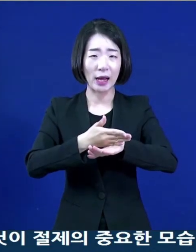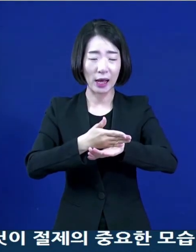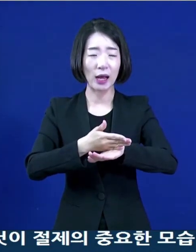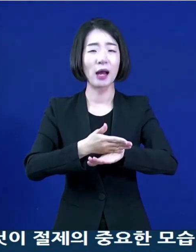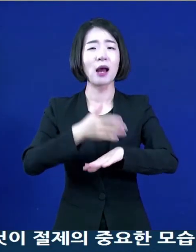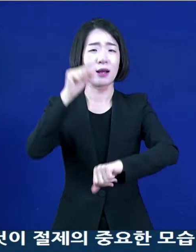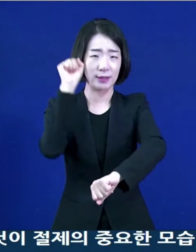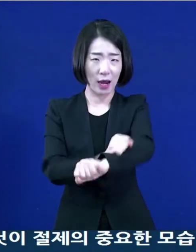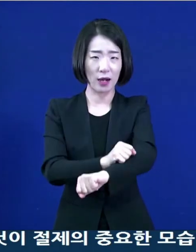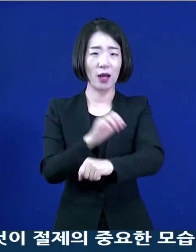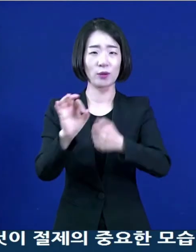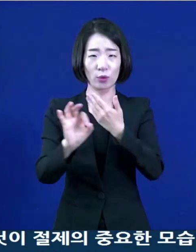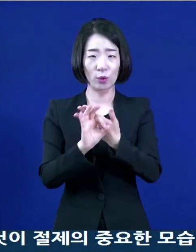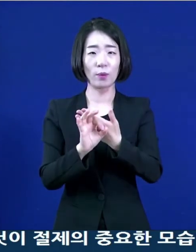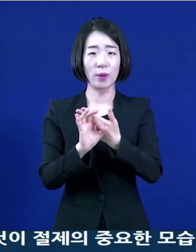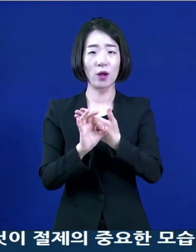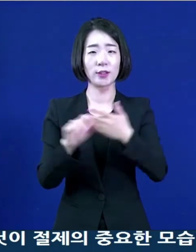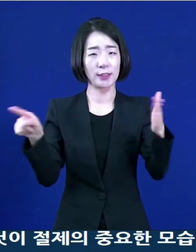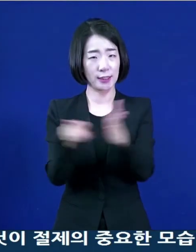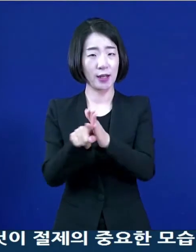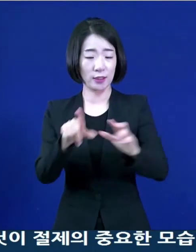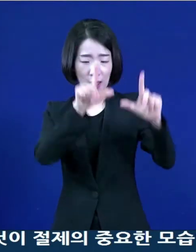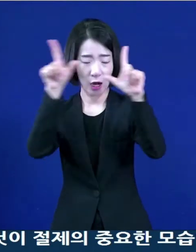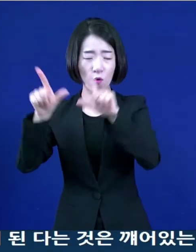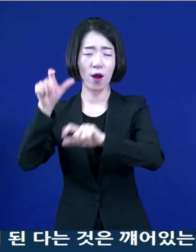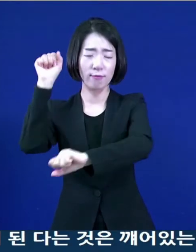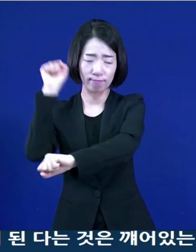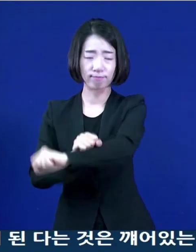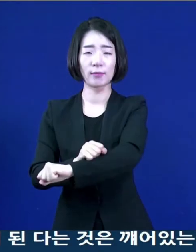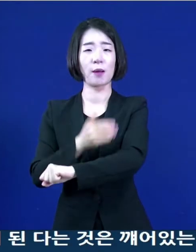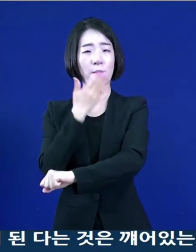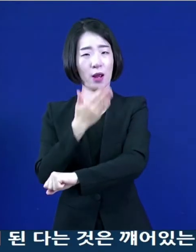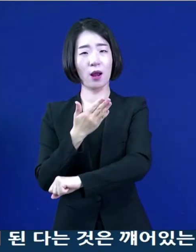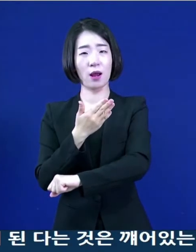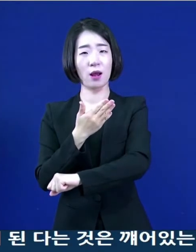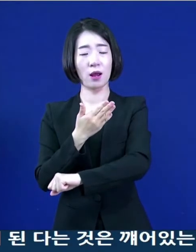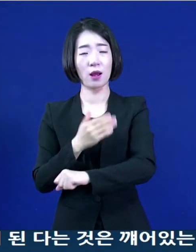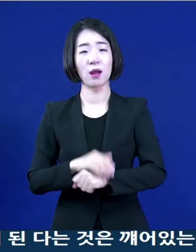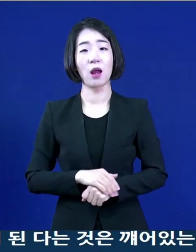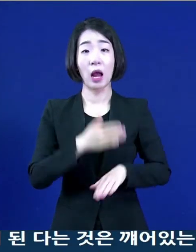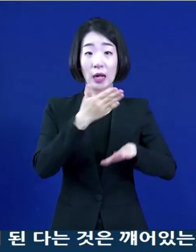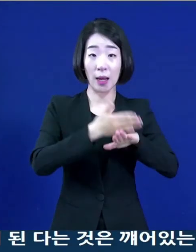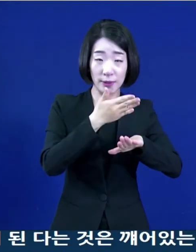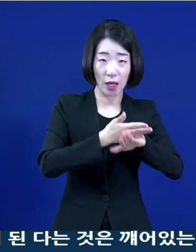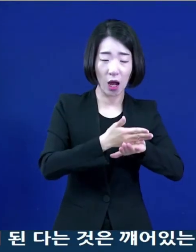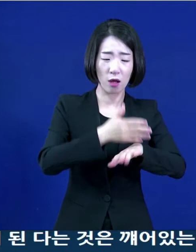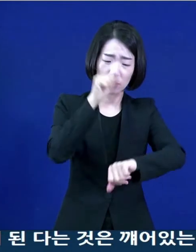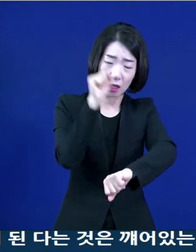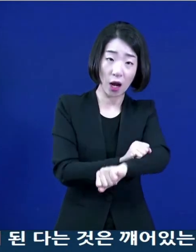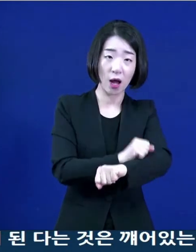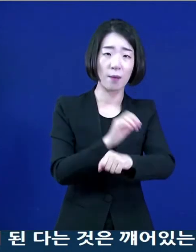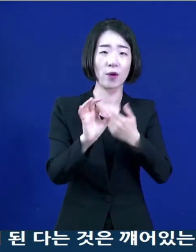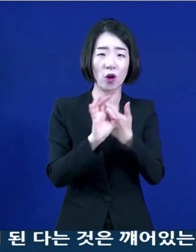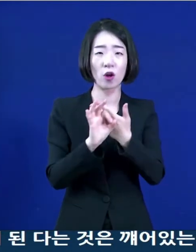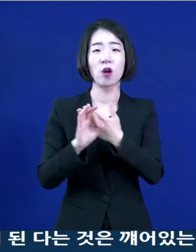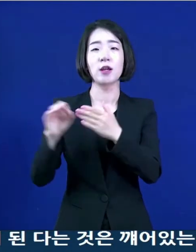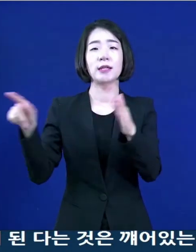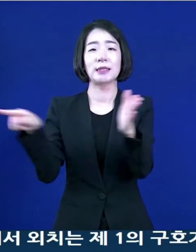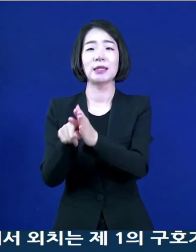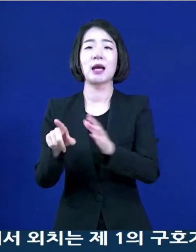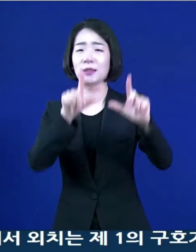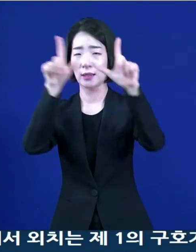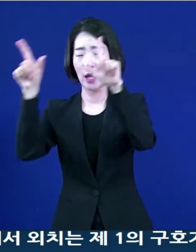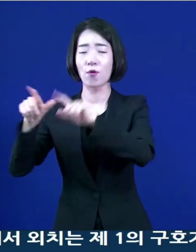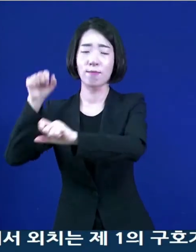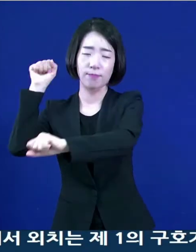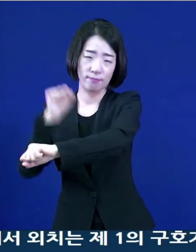이제 충영 가족들 다 그 구호 따라 하실 겁니다. 그렇죠? 감사만 잘해도 신앙생활 잘할 수 있다. 2번 구호를 여러분에게